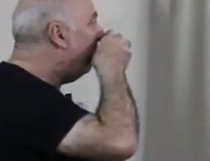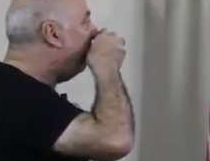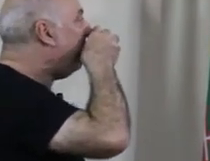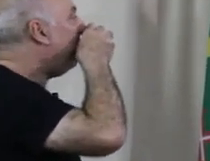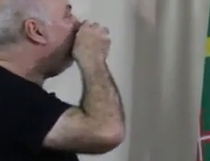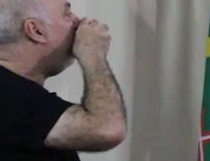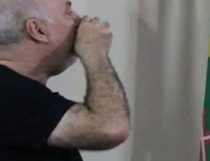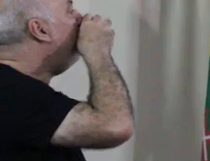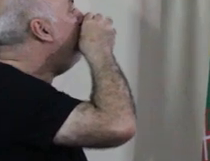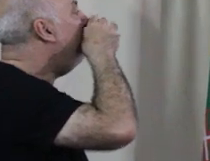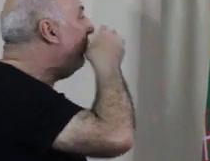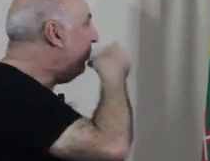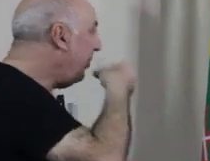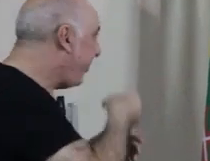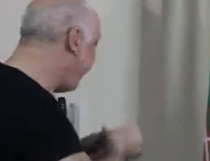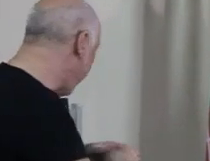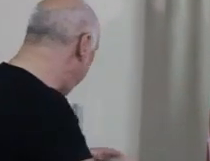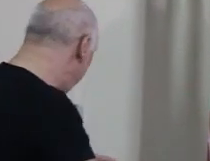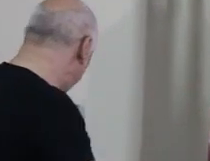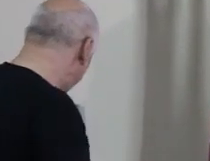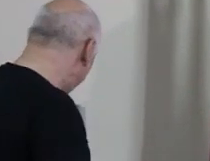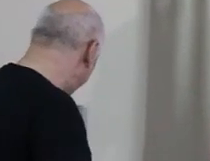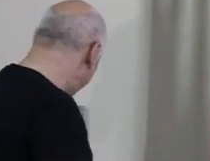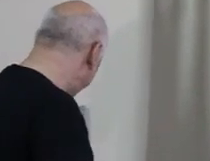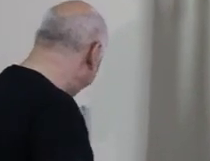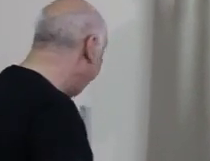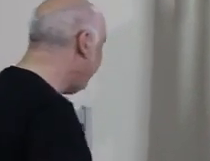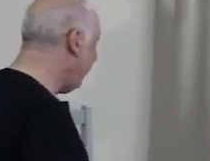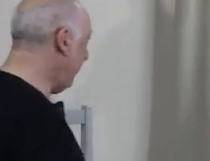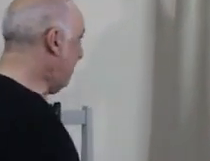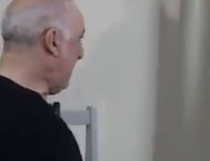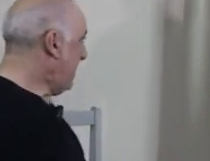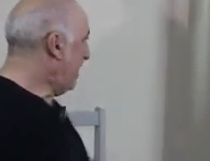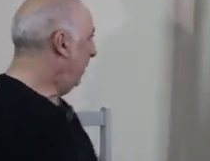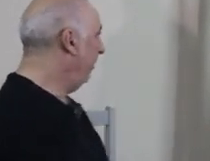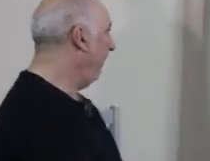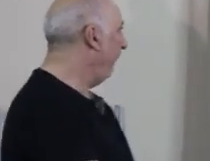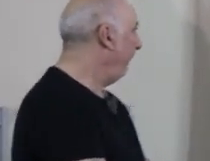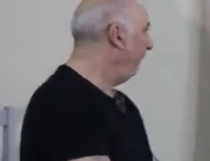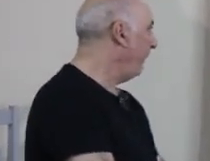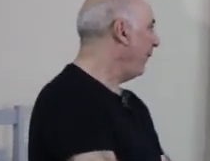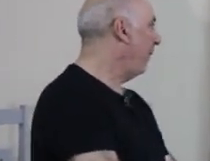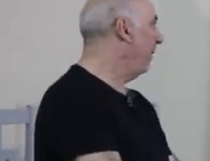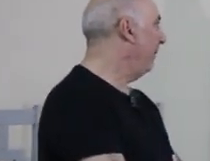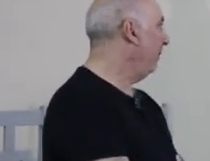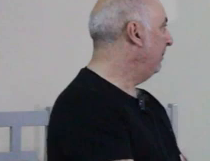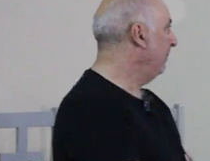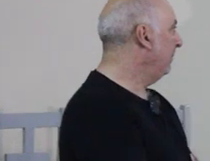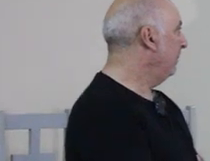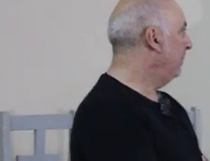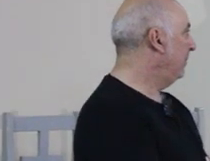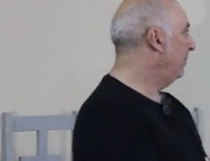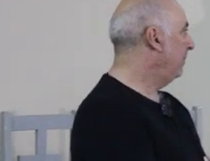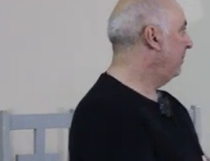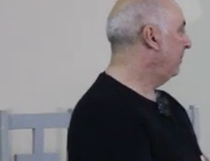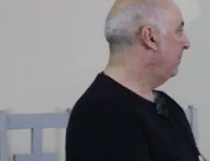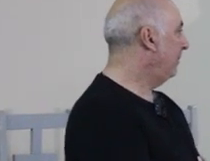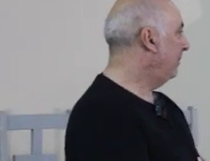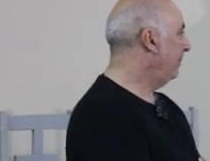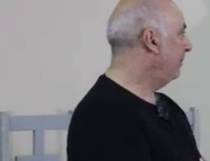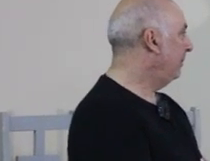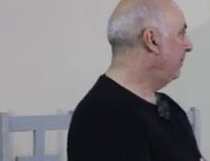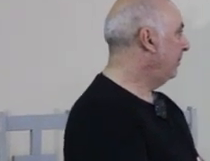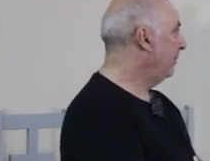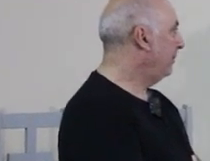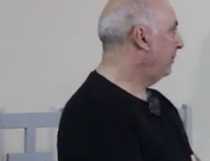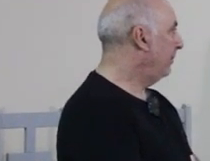Num período nós pudemos fazer esse resgate para cá. E quando o Marco fala da importância dos projetos e trabalhos, vocês olham para um